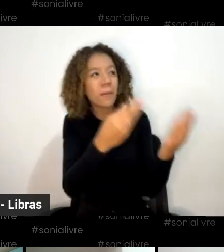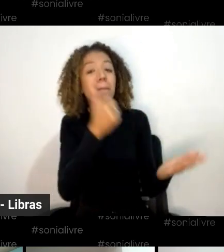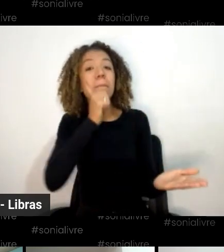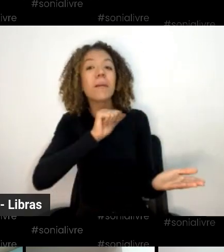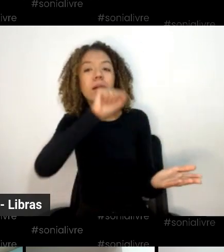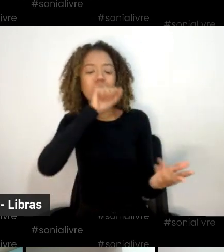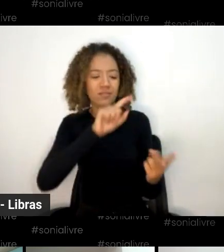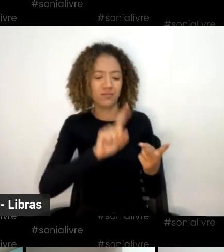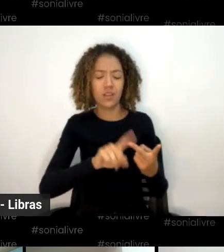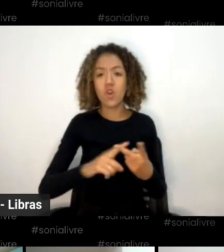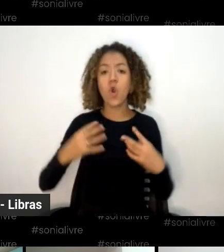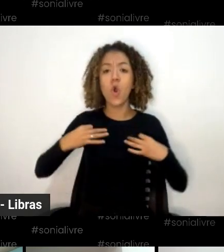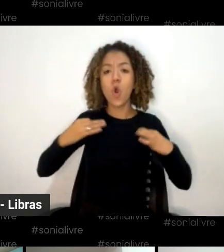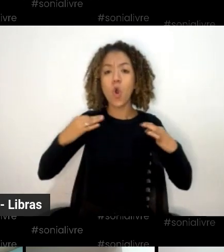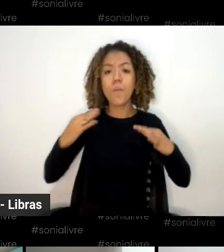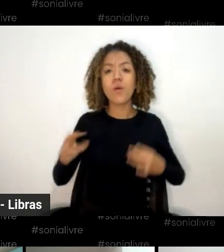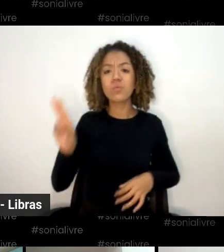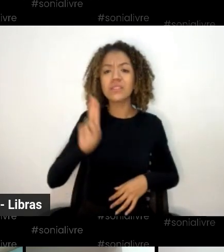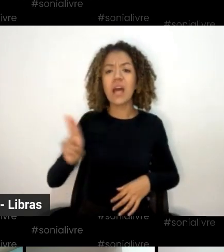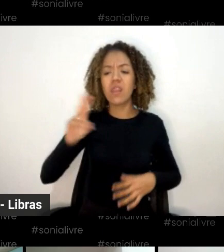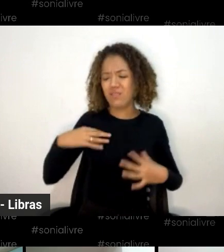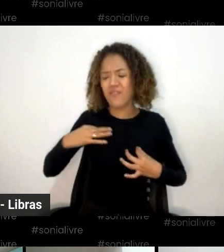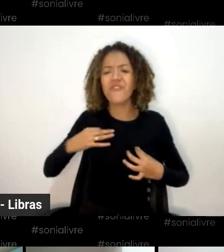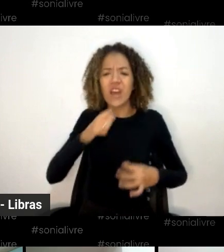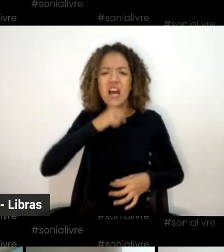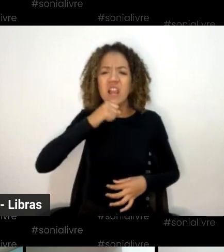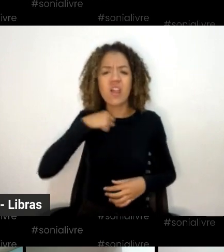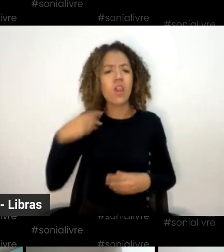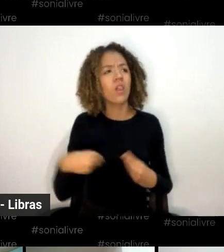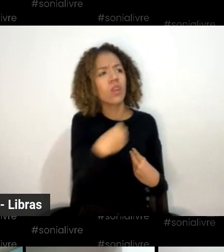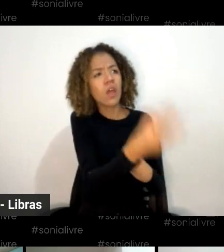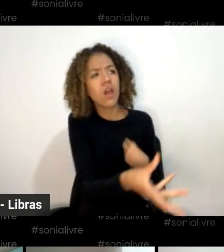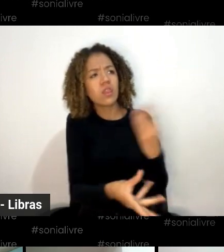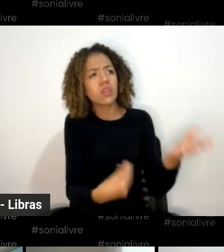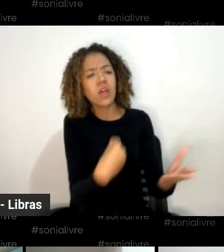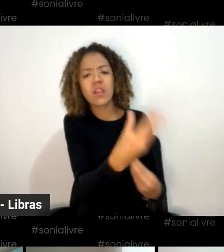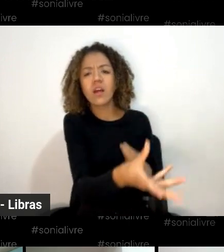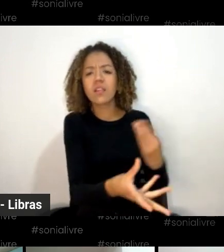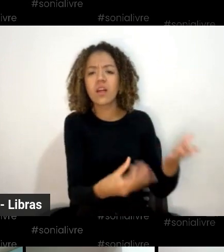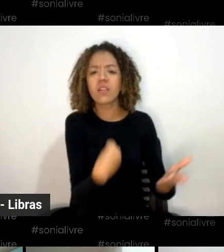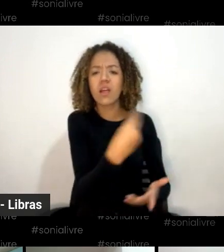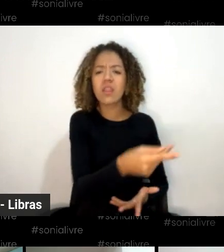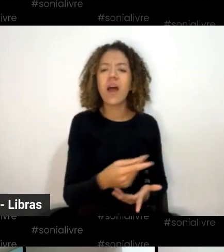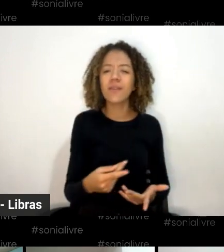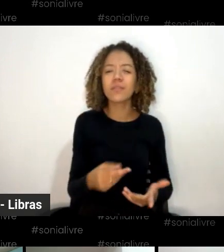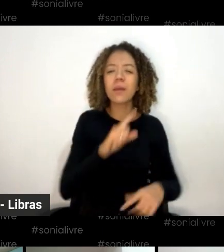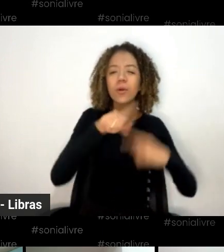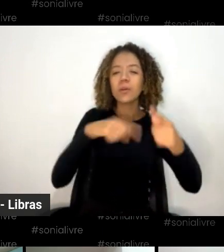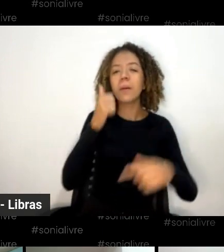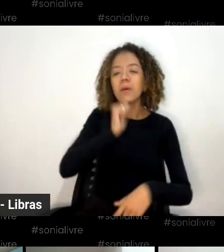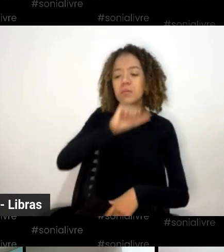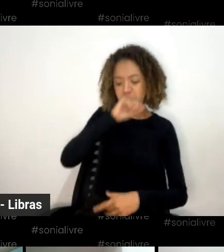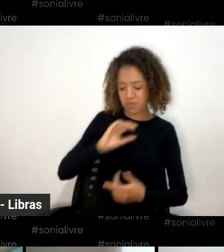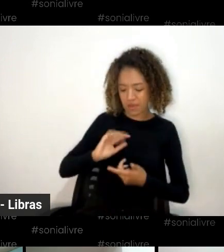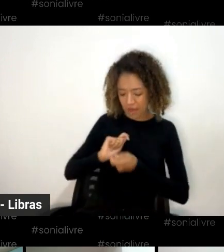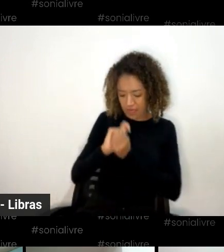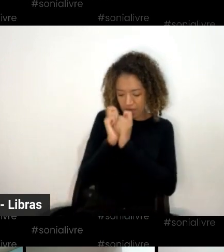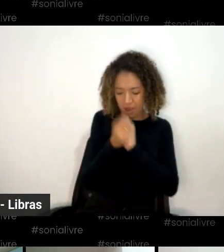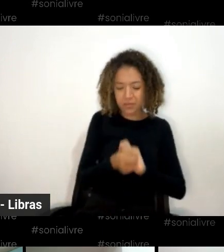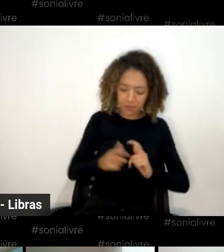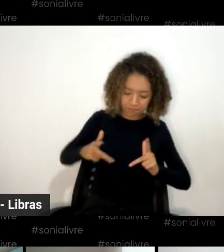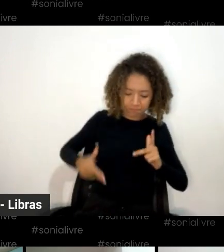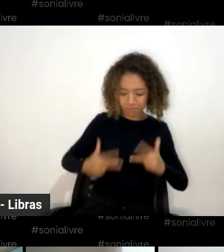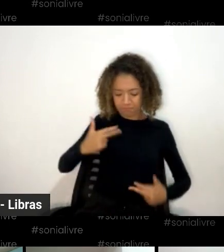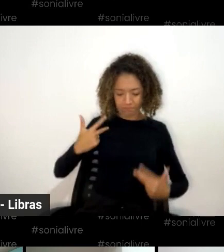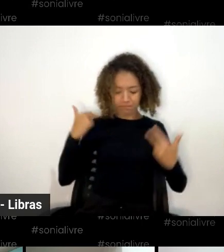usadas da família, né? Que eram adaptadas para mim. E aí, o que aconteceu, que a minha mãe